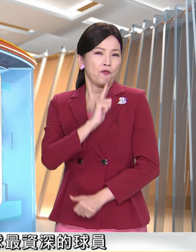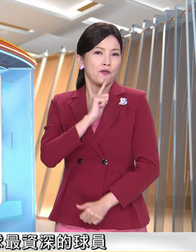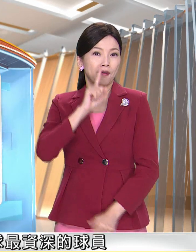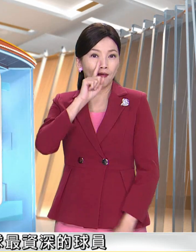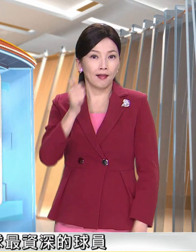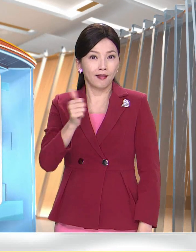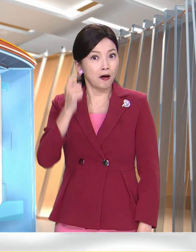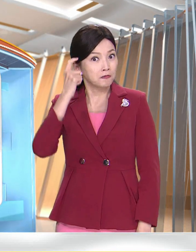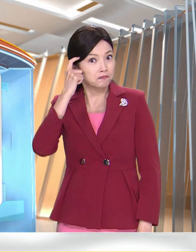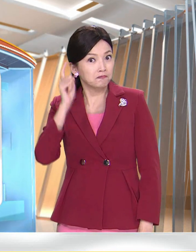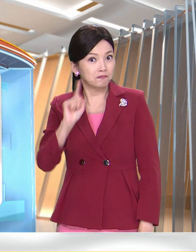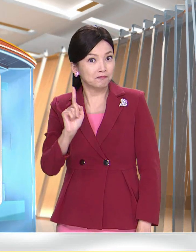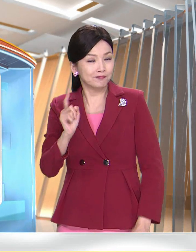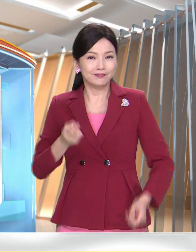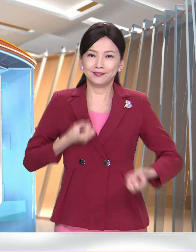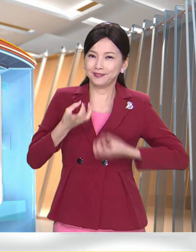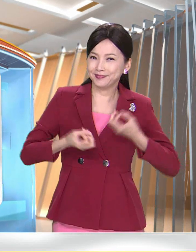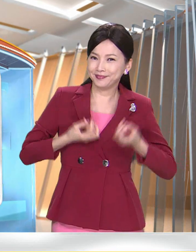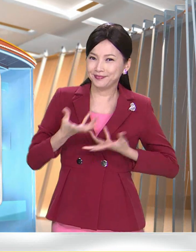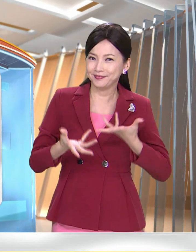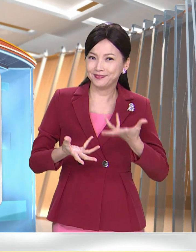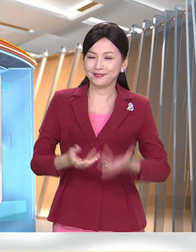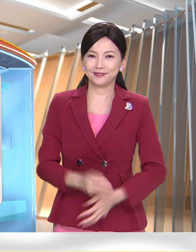球员陈忠义他的得奖感言。